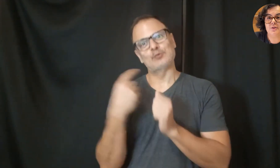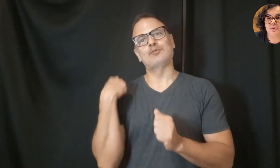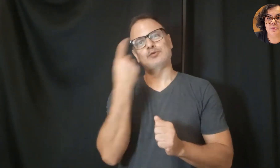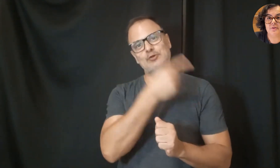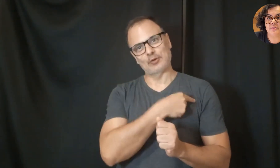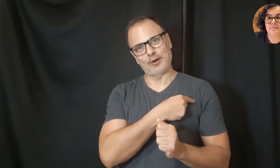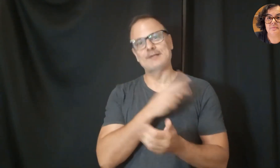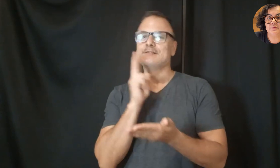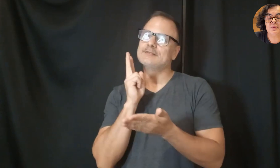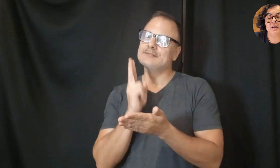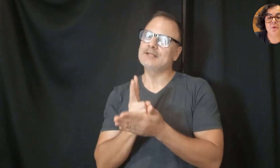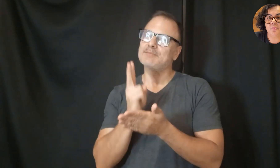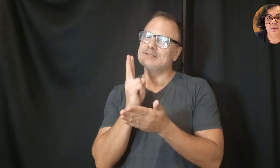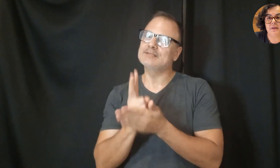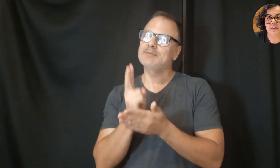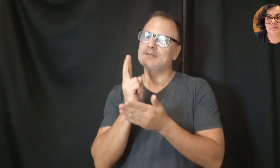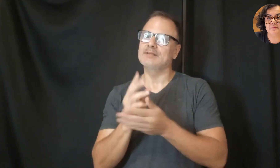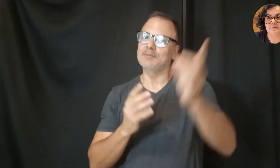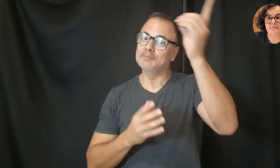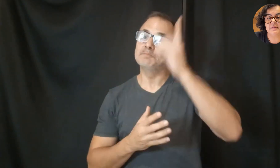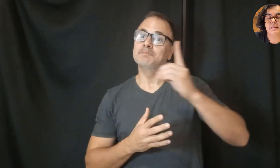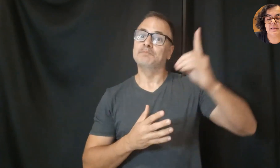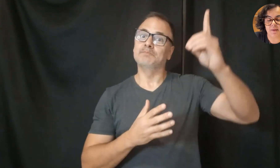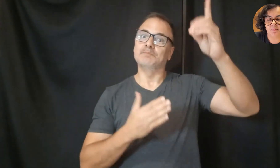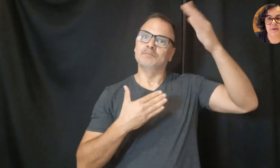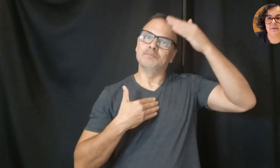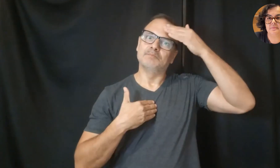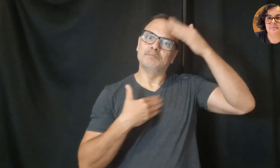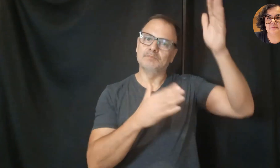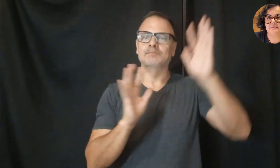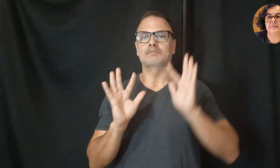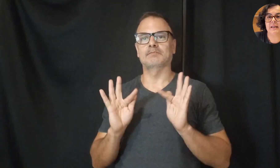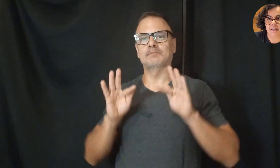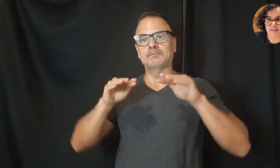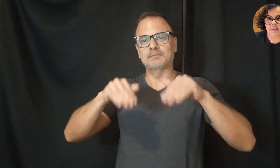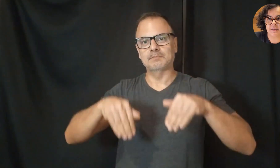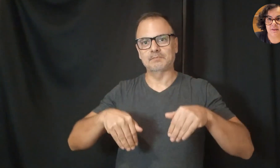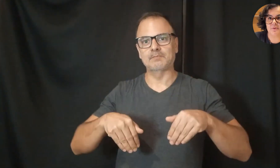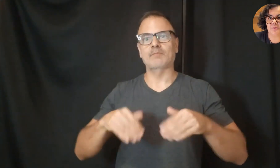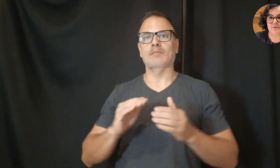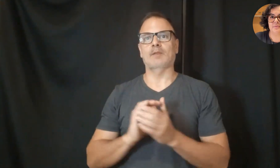Jesus nos acompanhe sempre. Graças a Deus.